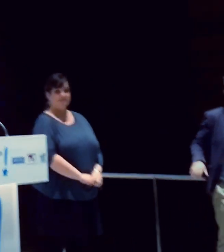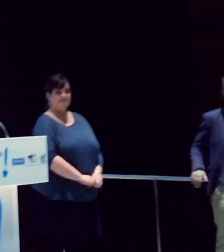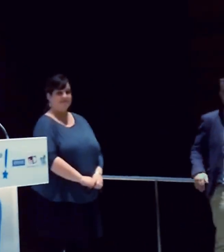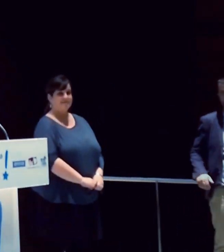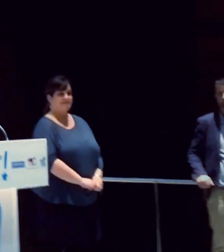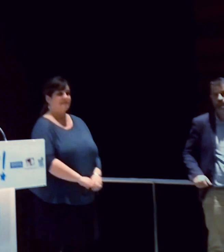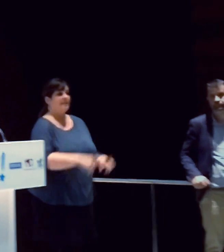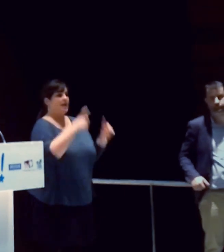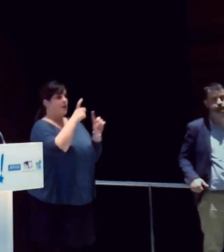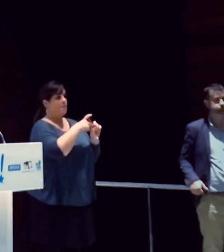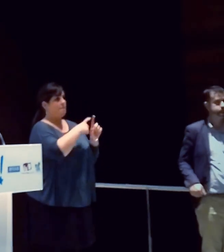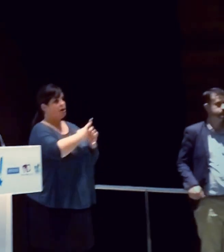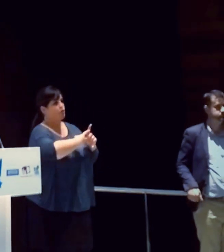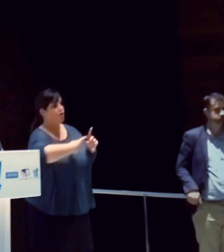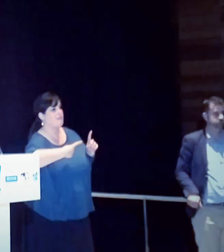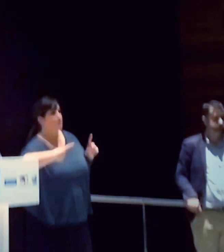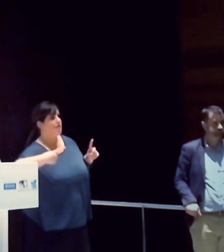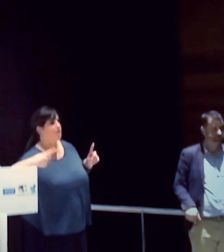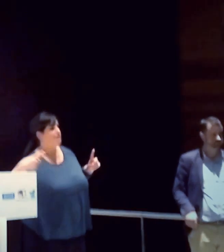Mayorongo,